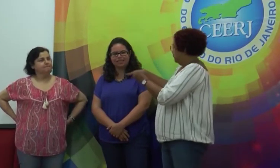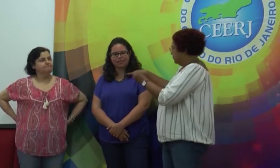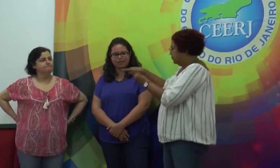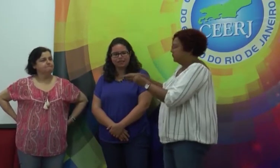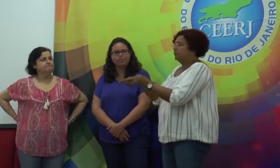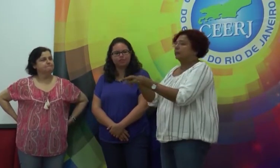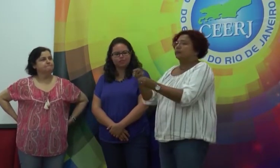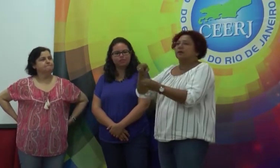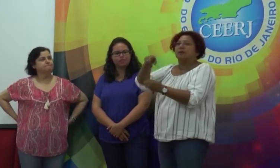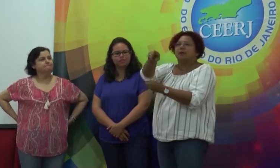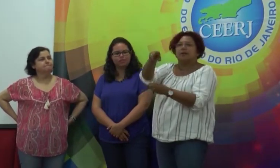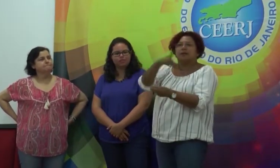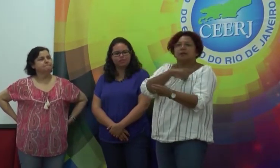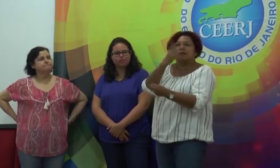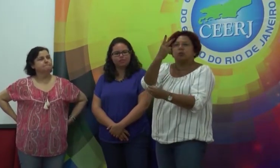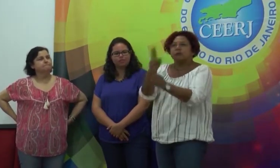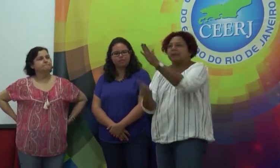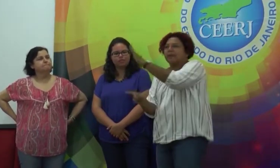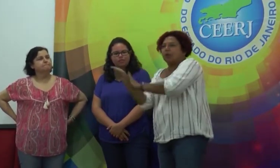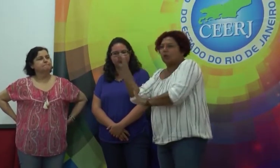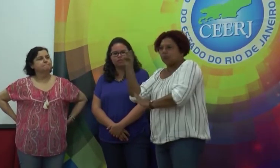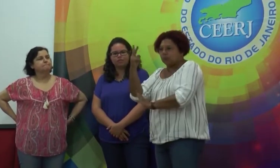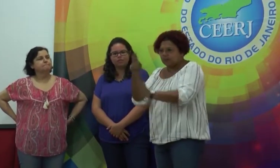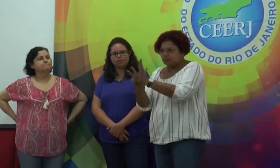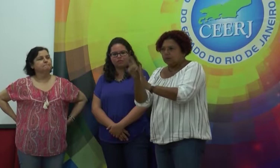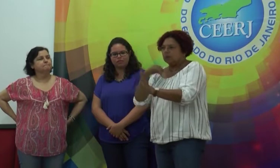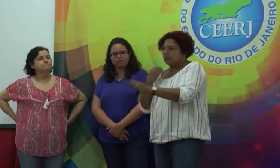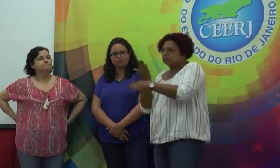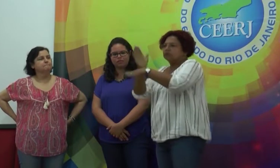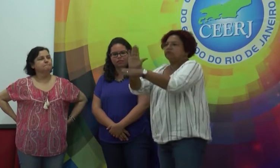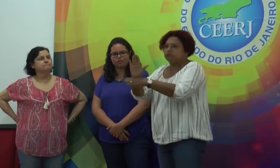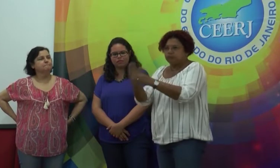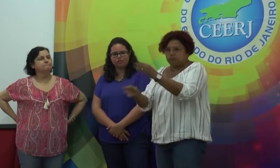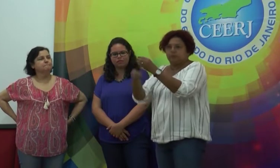imensamente e gostaria também acrescentar